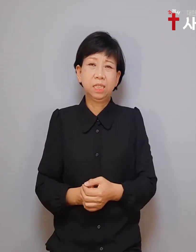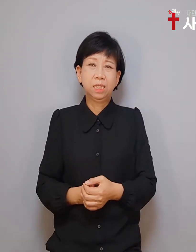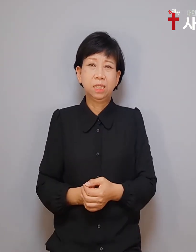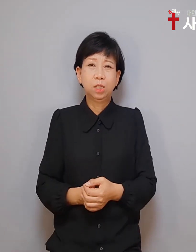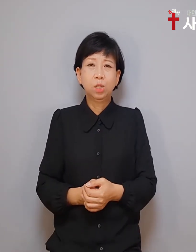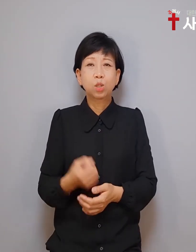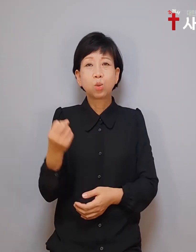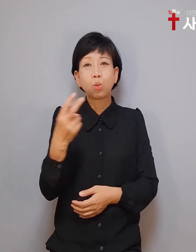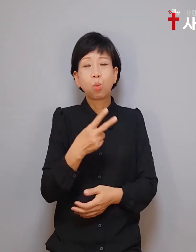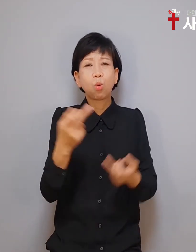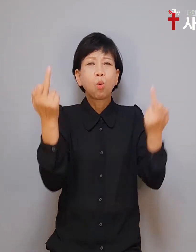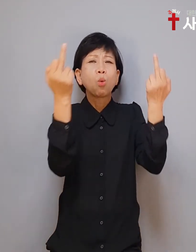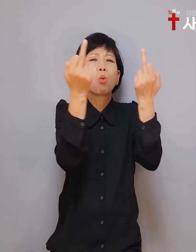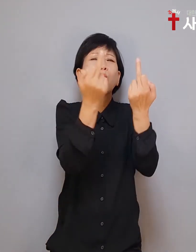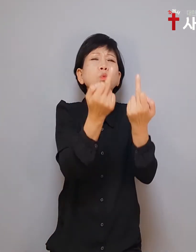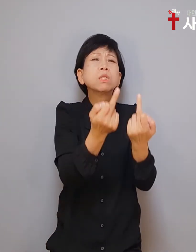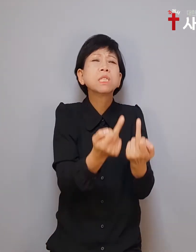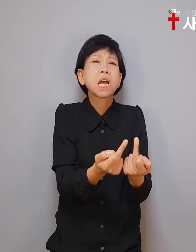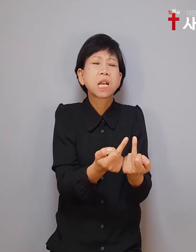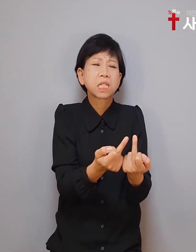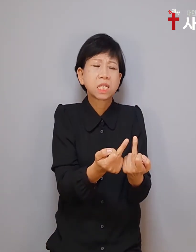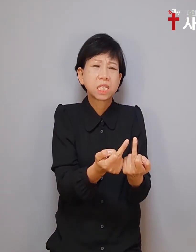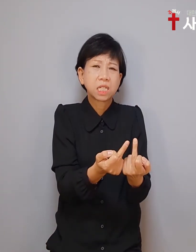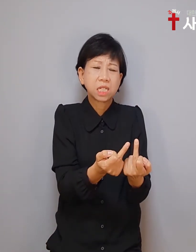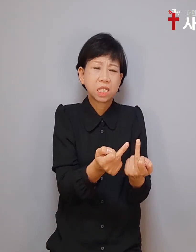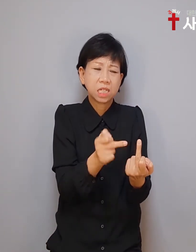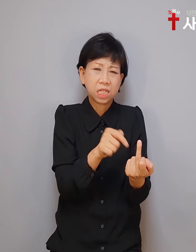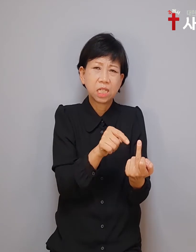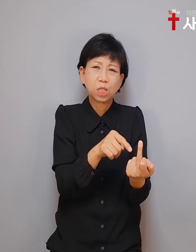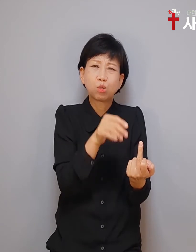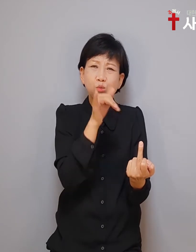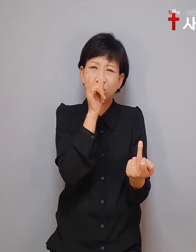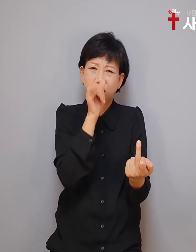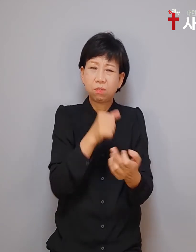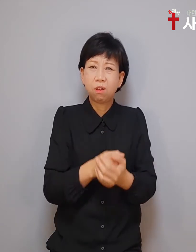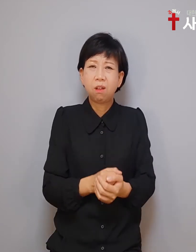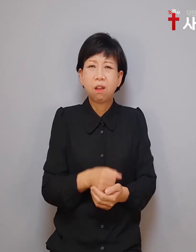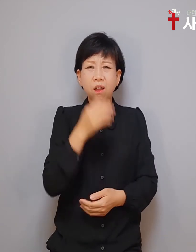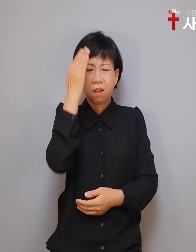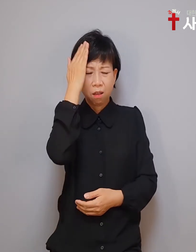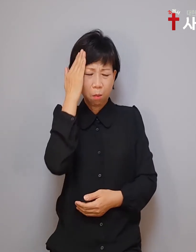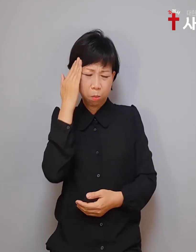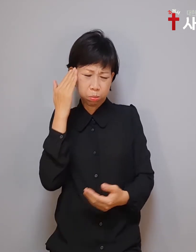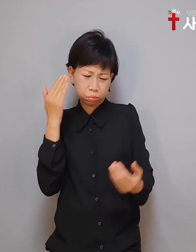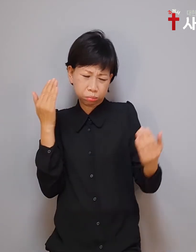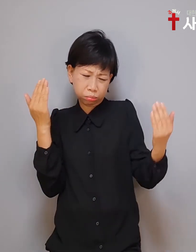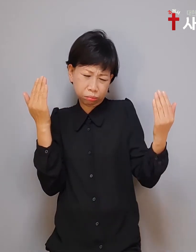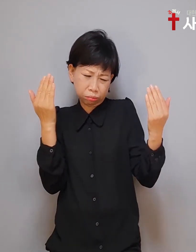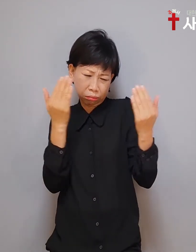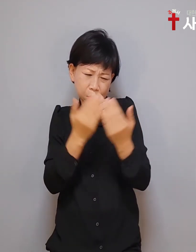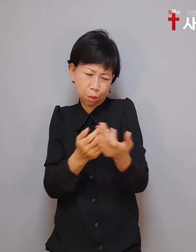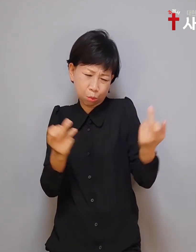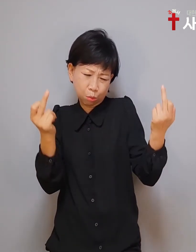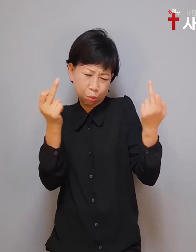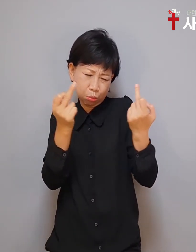골짜기가 있습니다. 사막의 음침한 골짜기라고도 할 수 있는 참 쉽지 않은 미끄러질